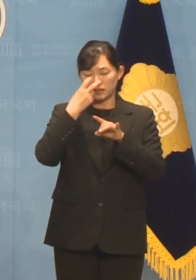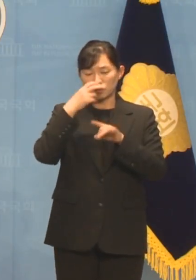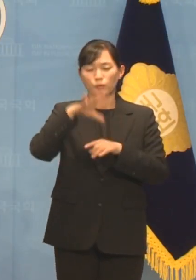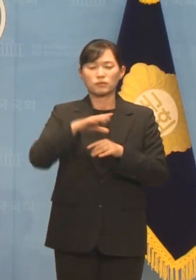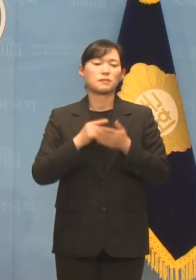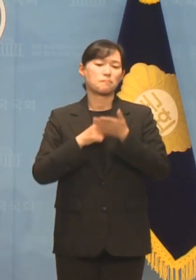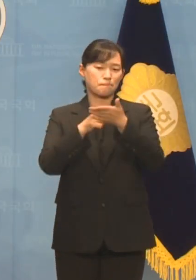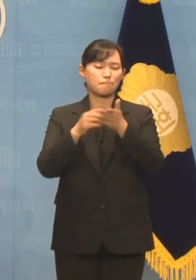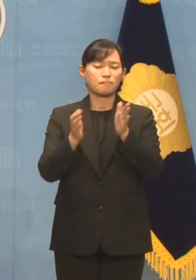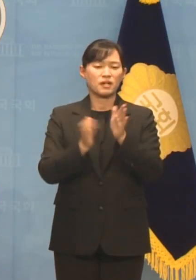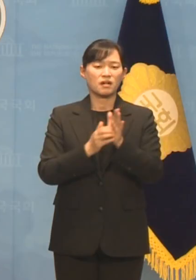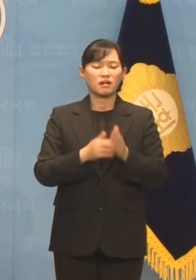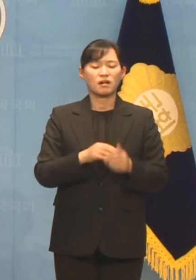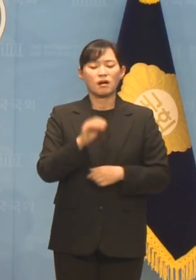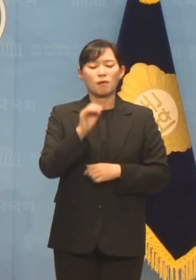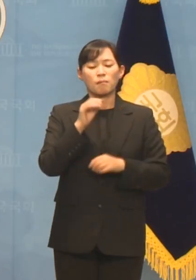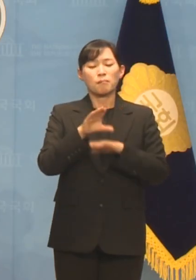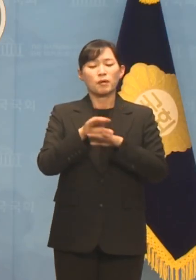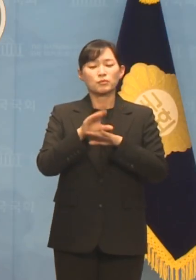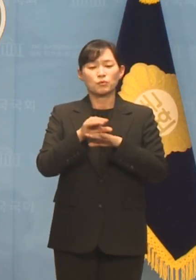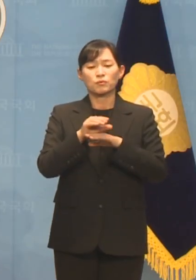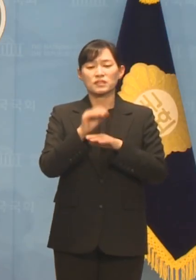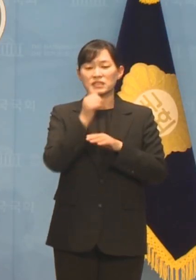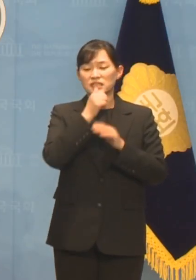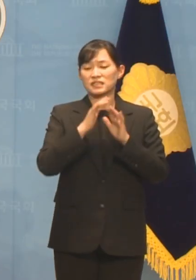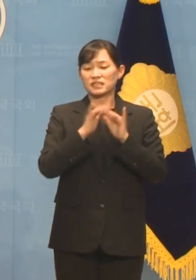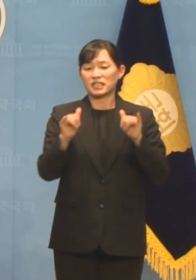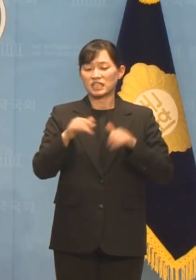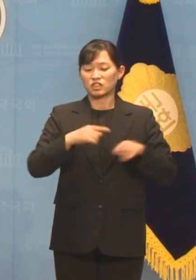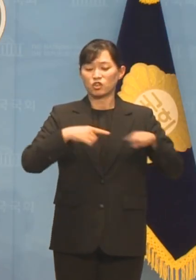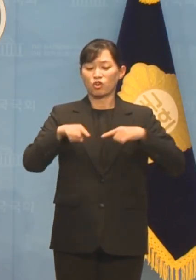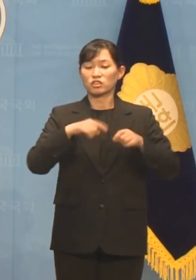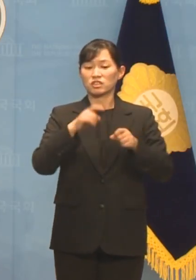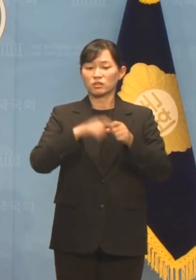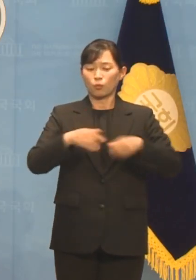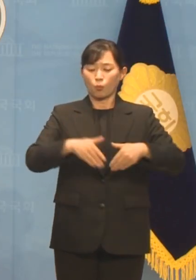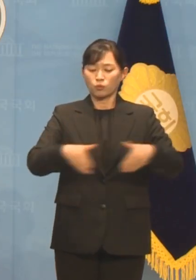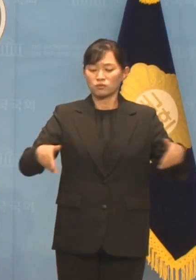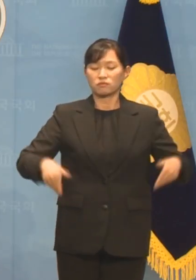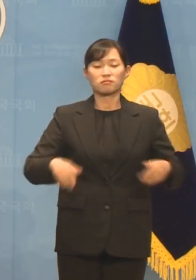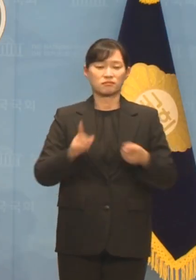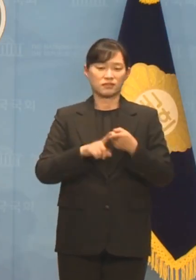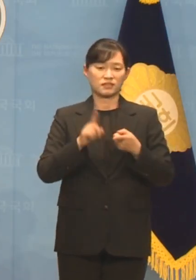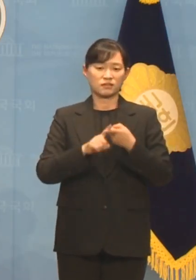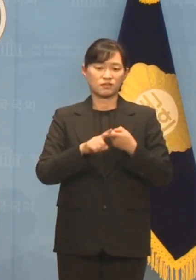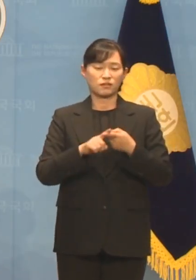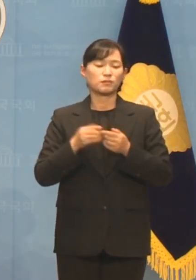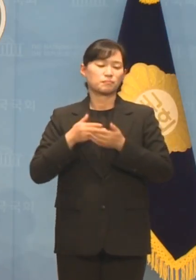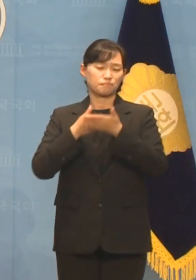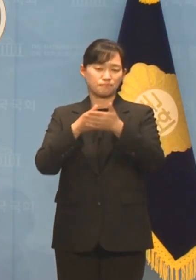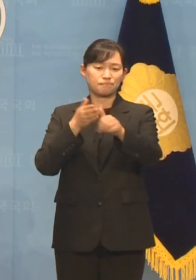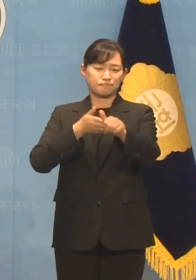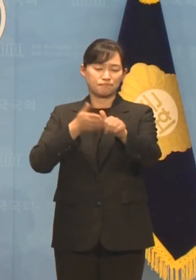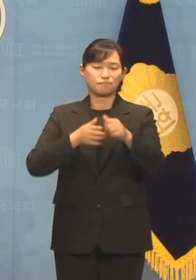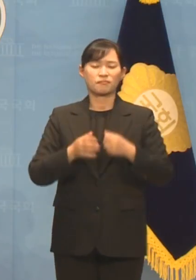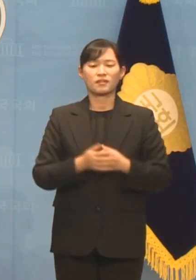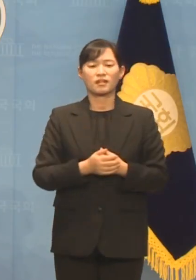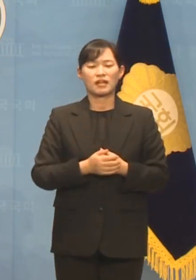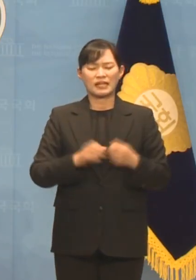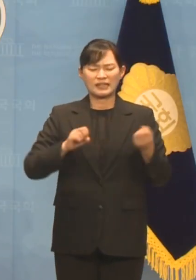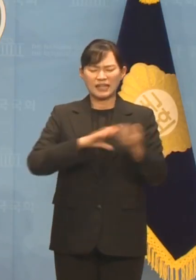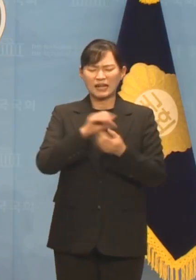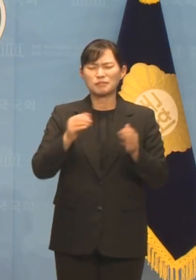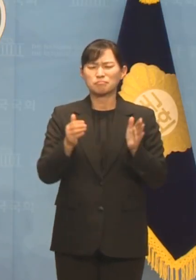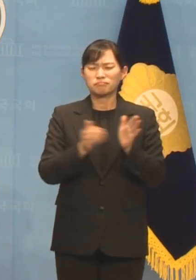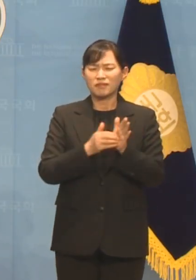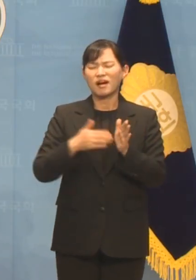제기하였으며 방송 진행자의 정치적 중립성과 공정성 진행을 다시 한번 요청드립니다. 민주당은 내란 종식의 필요성과